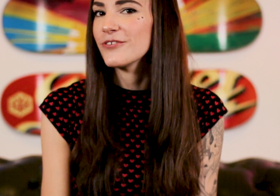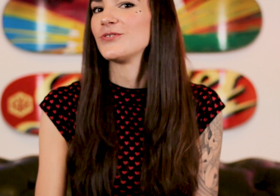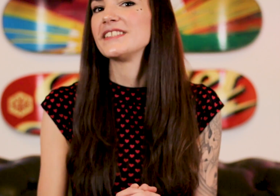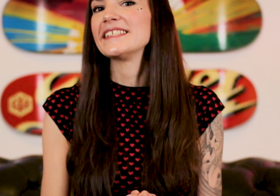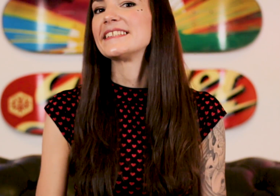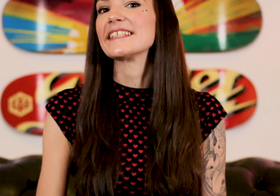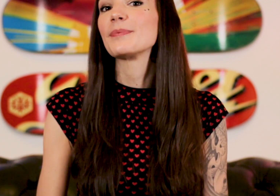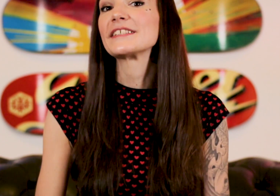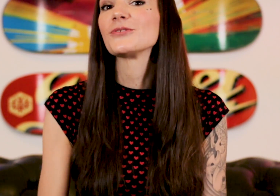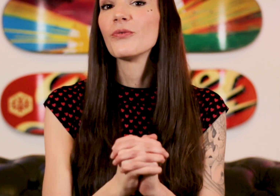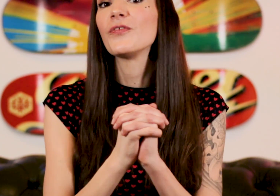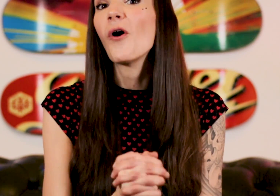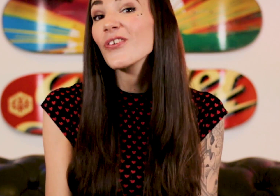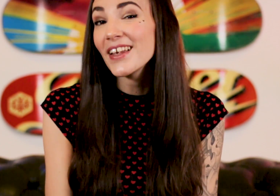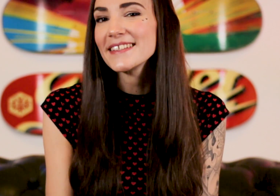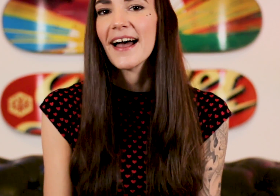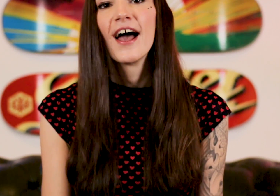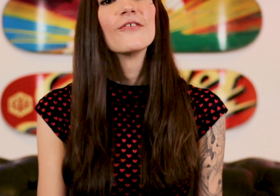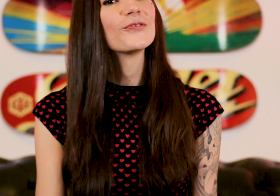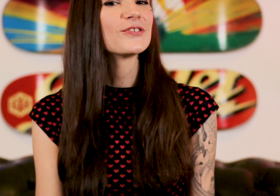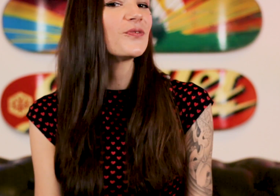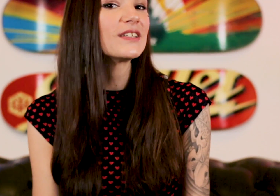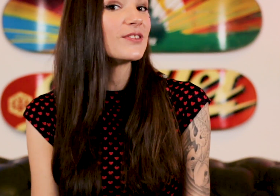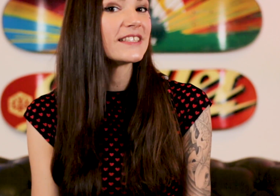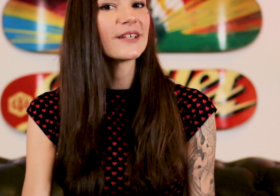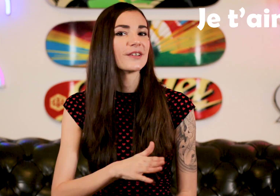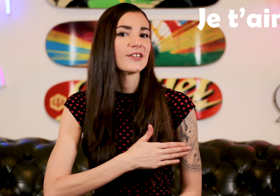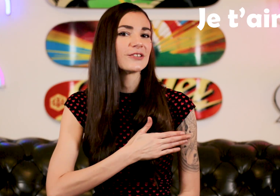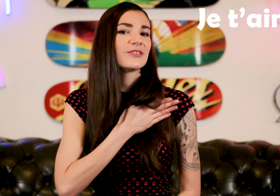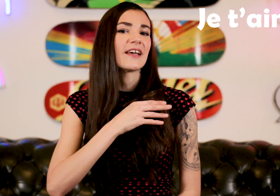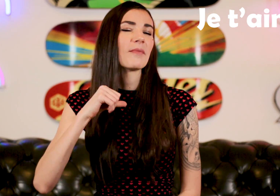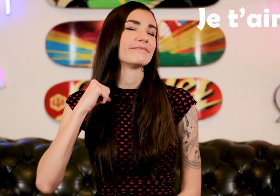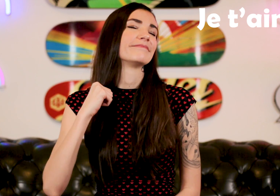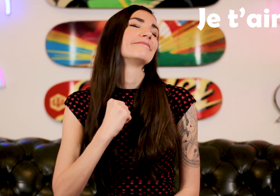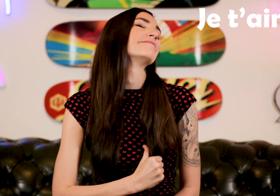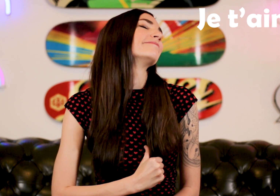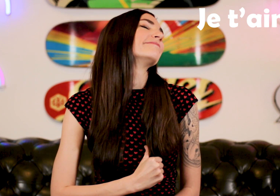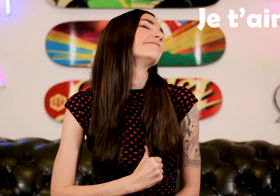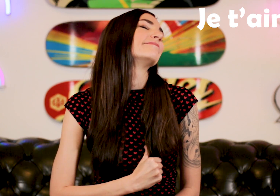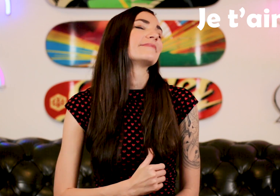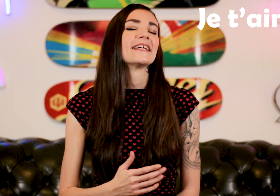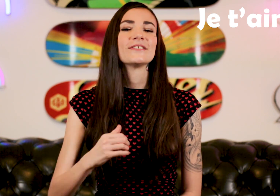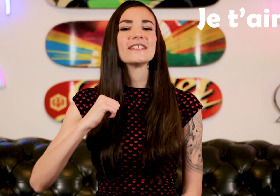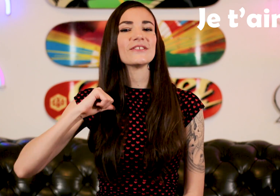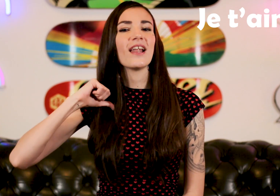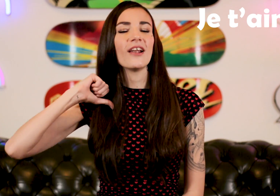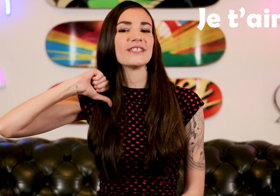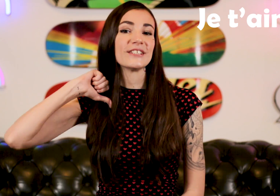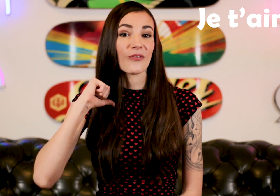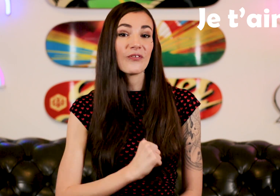sans utiliser des expressions françaises, il suffit de dire je t'aime. Ce signe-là, le signe